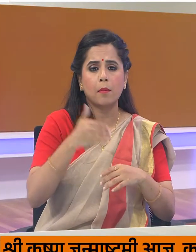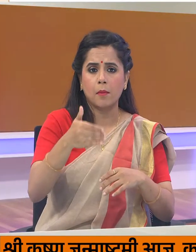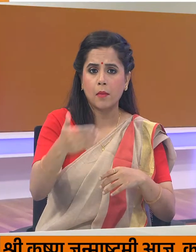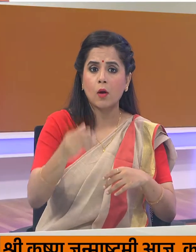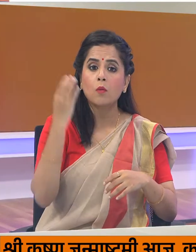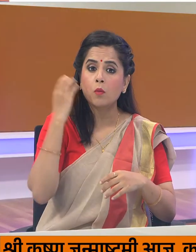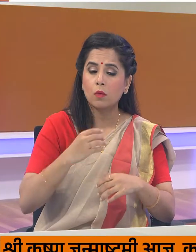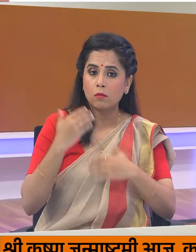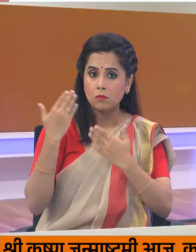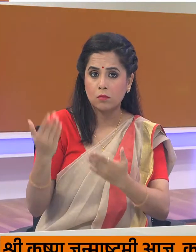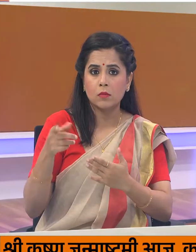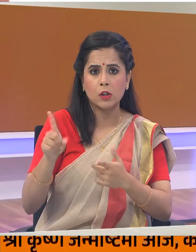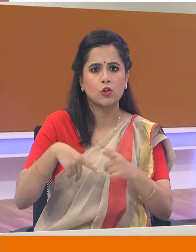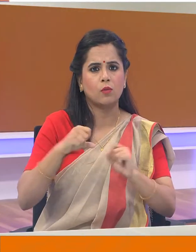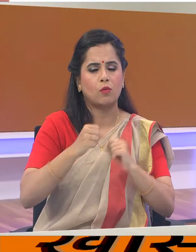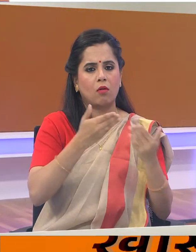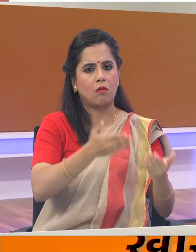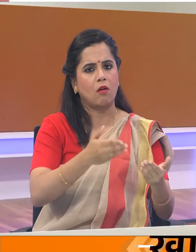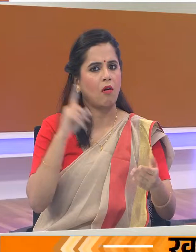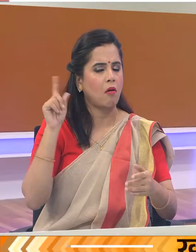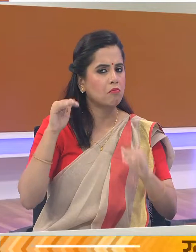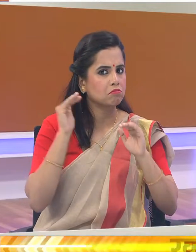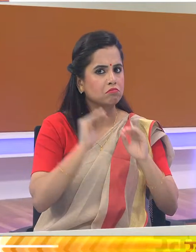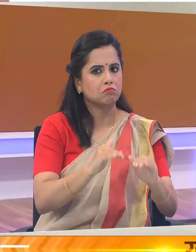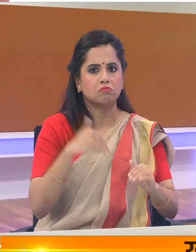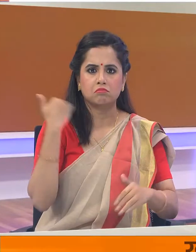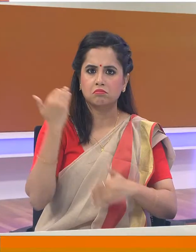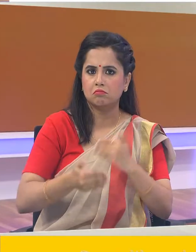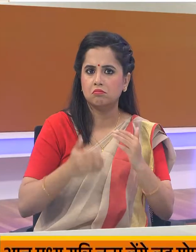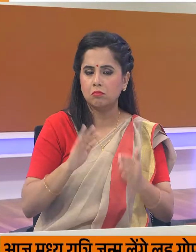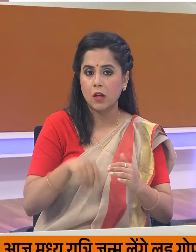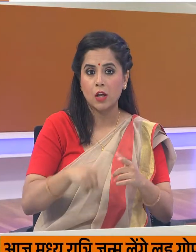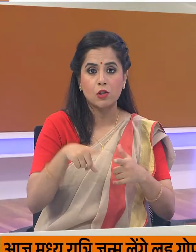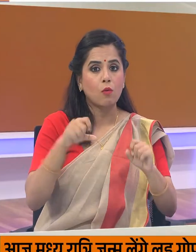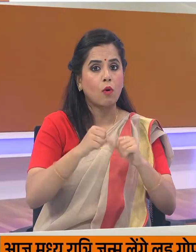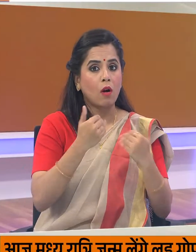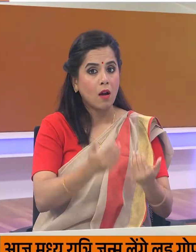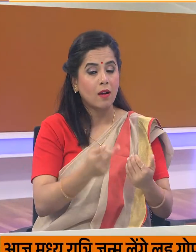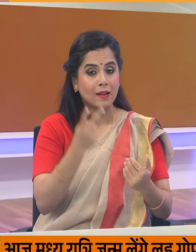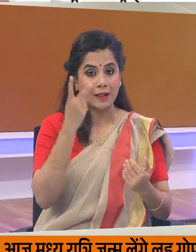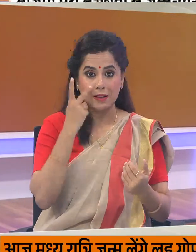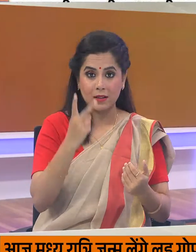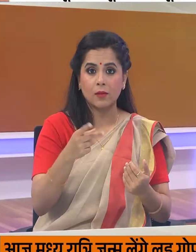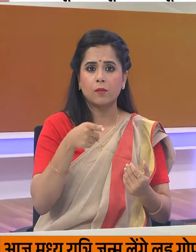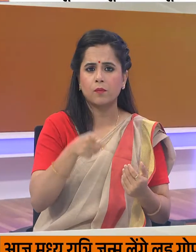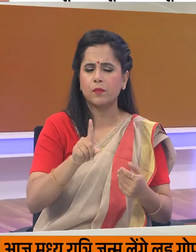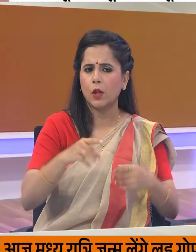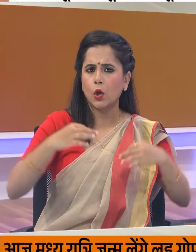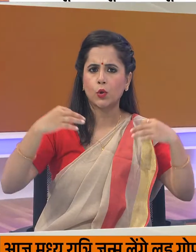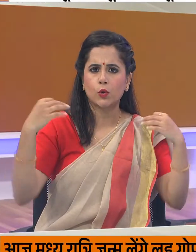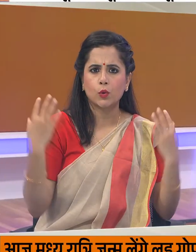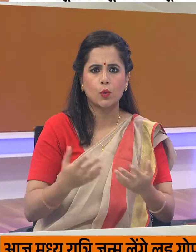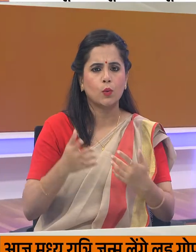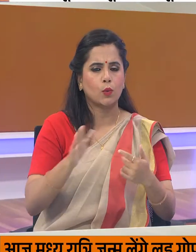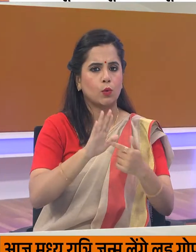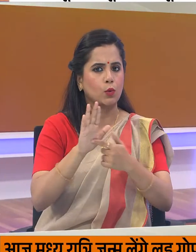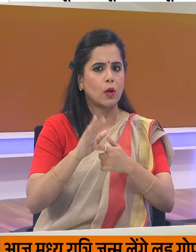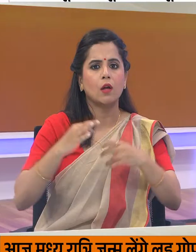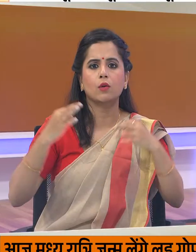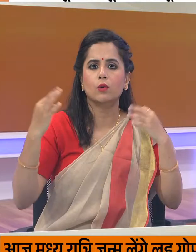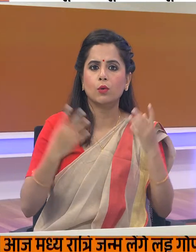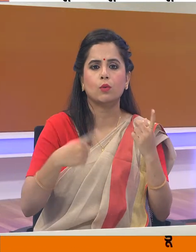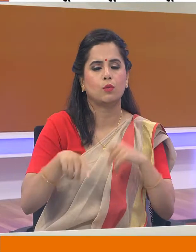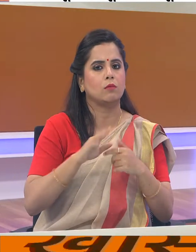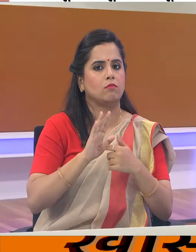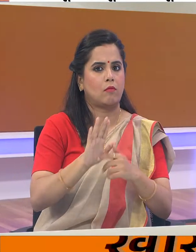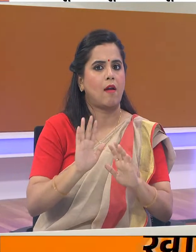मोदी जी जम्मू कश्मीर के साथ खड़े मिले हैं और जम्मू कश्मीर में उन्होंने एक नई सुबह शुरू की, नया सवेरा दिया